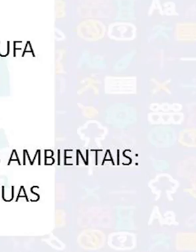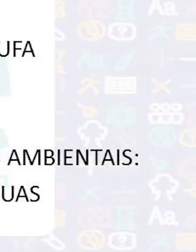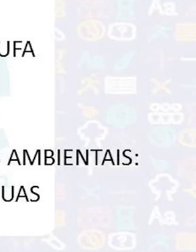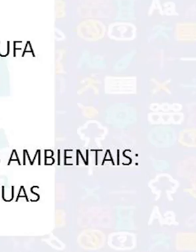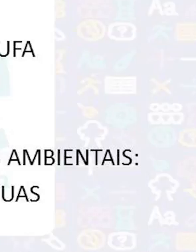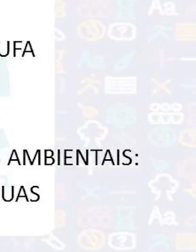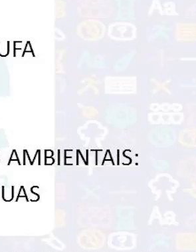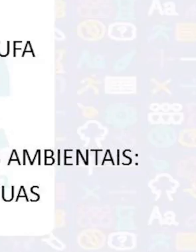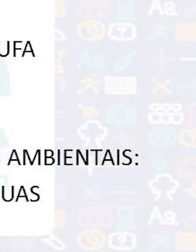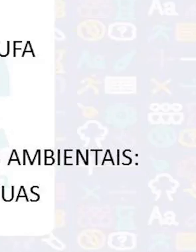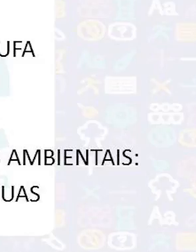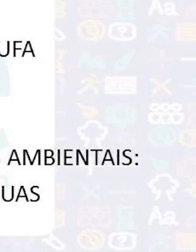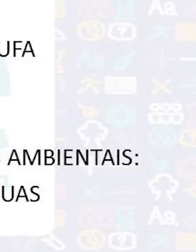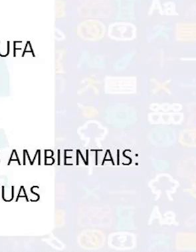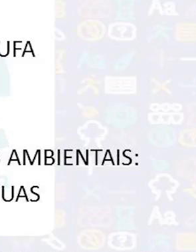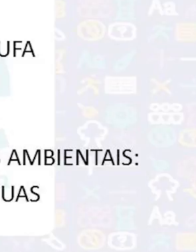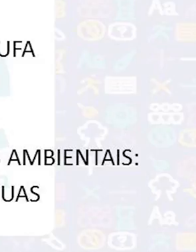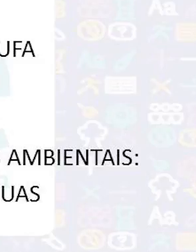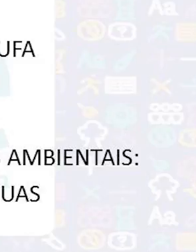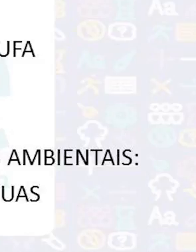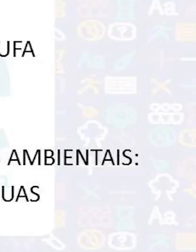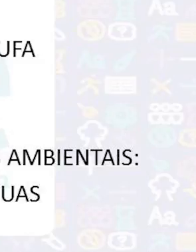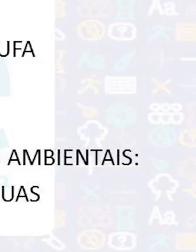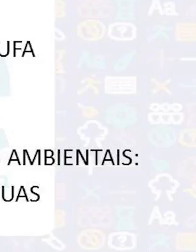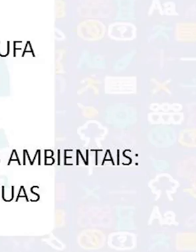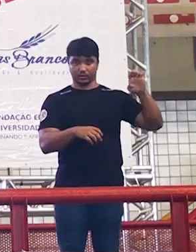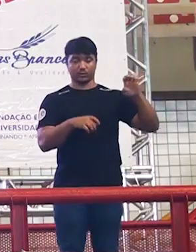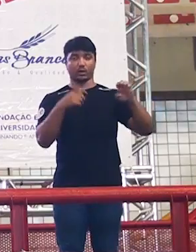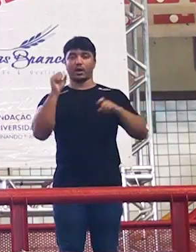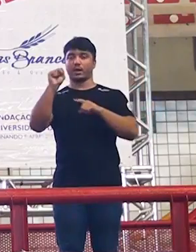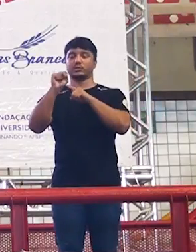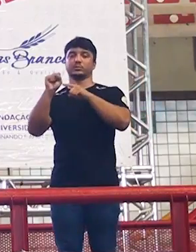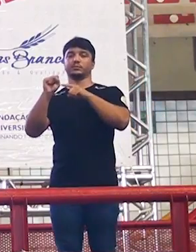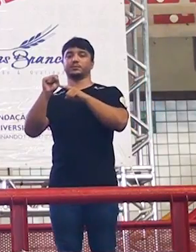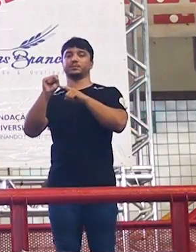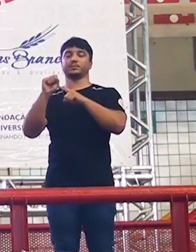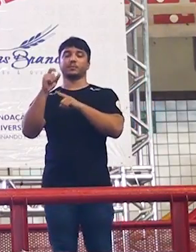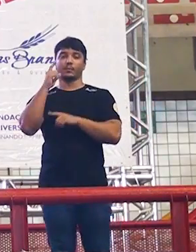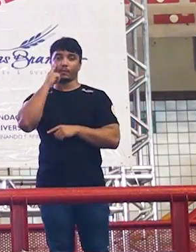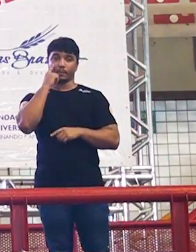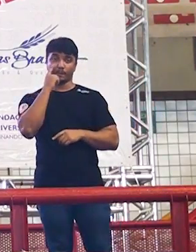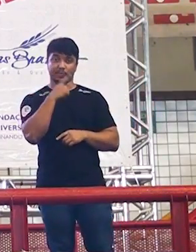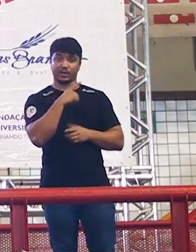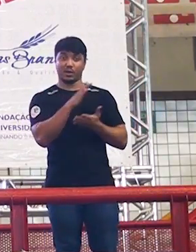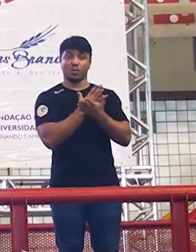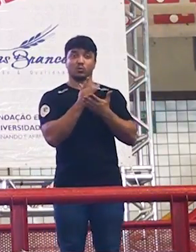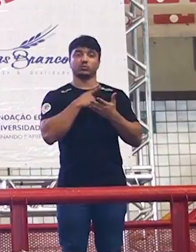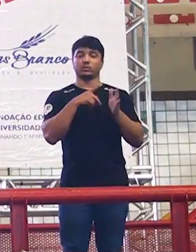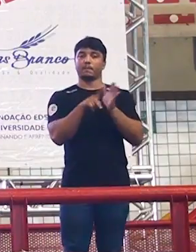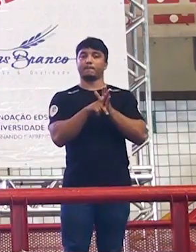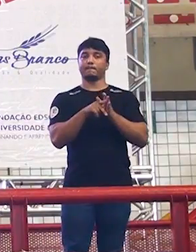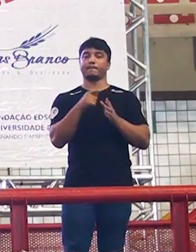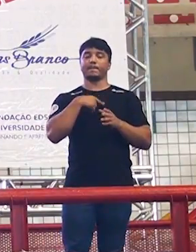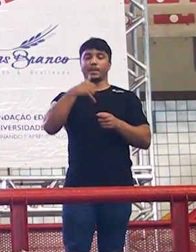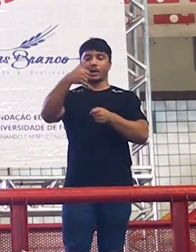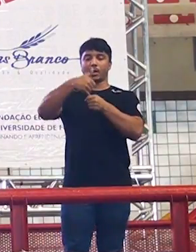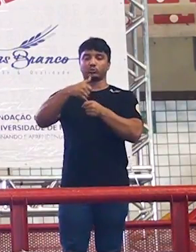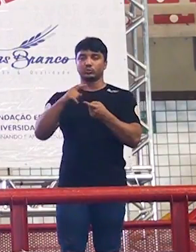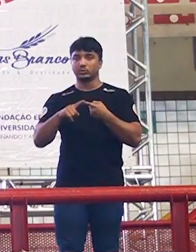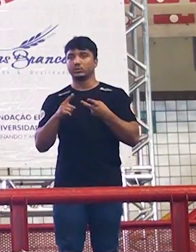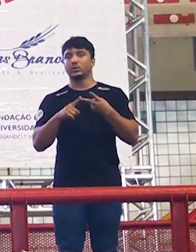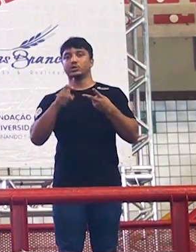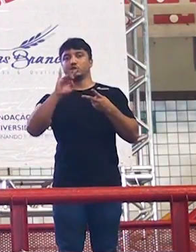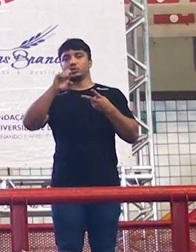enxofre. Somente combustíveis fósseis derivados de petróleo é que tem o enxofre. É por isso que a gasolina,